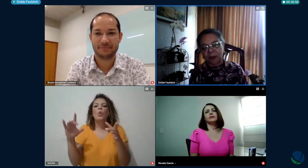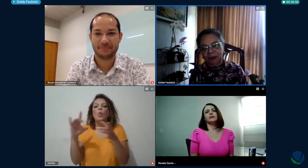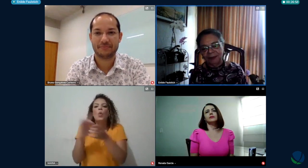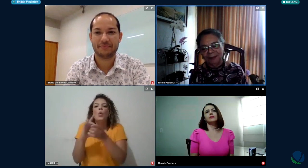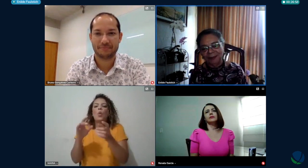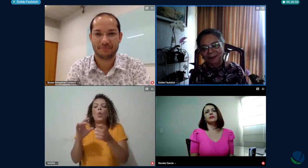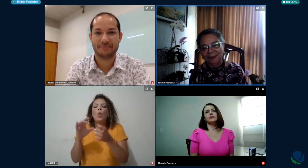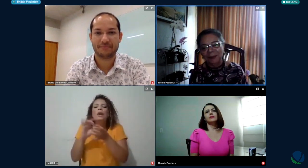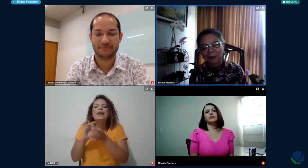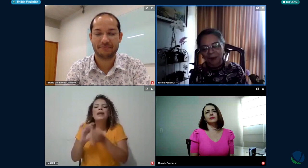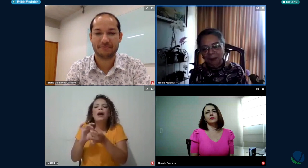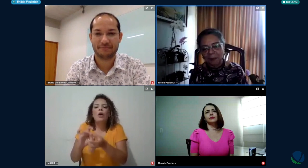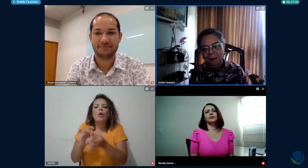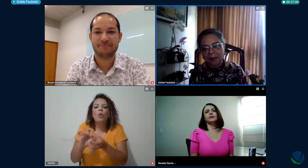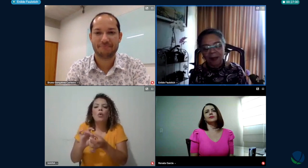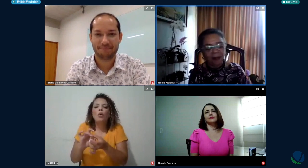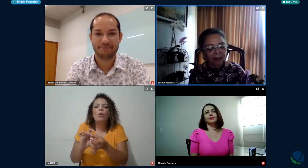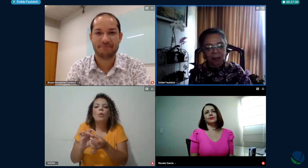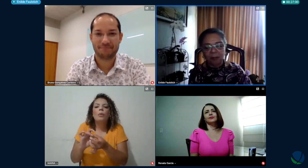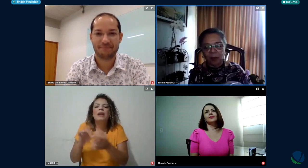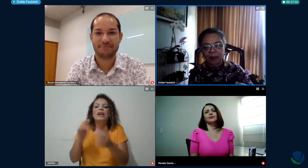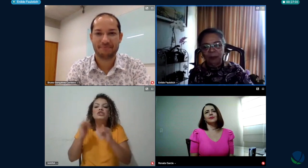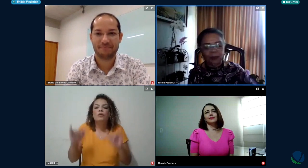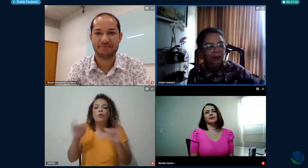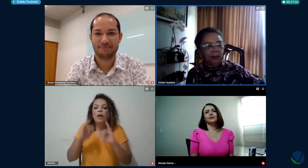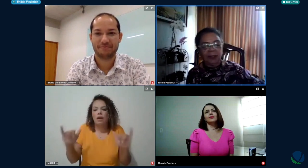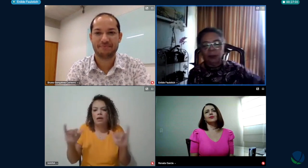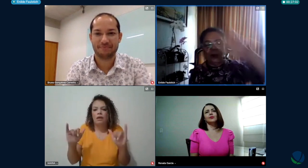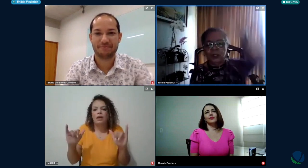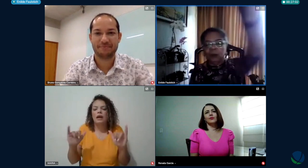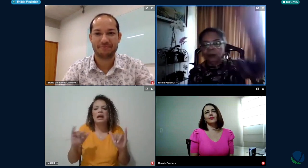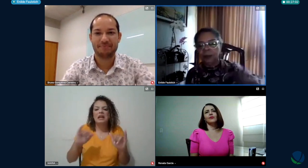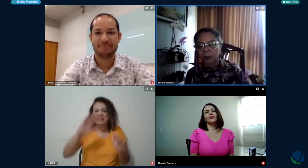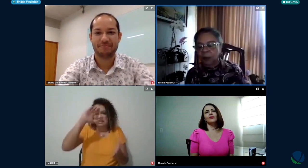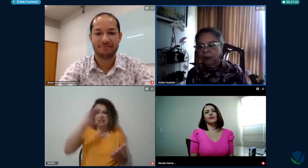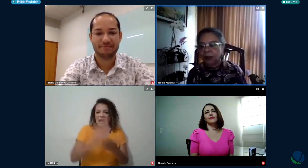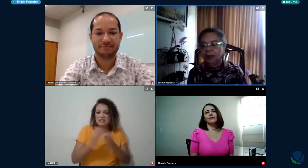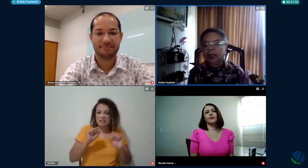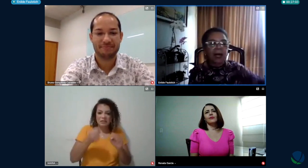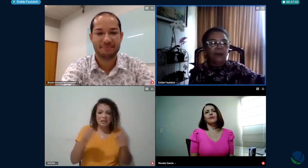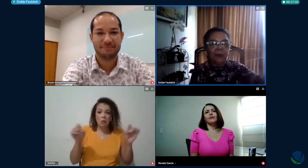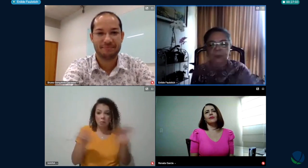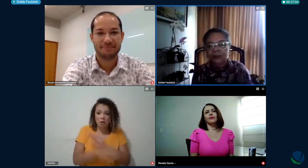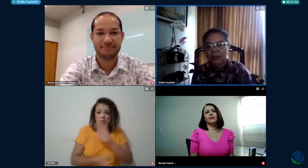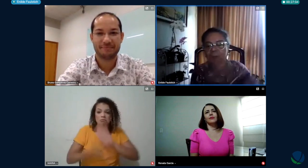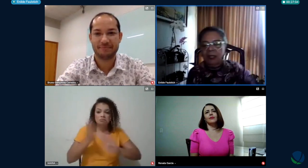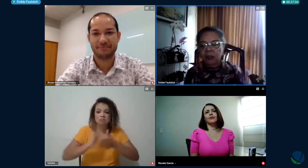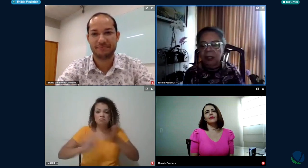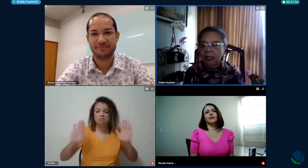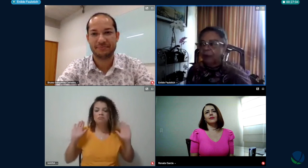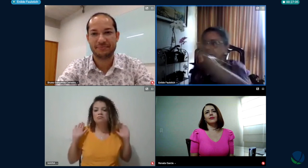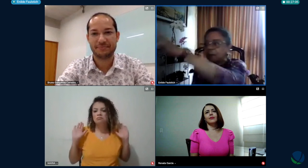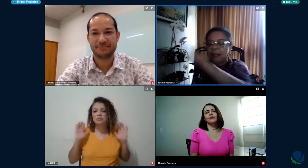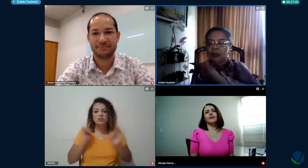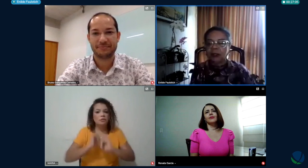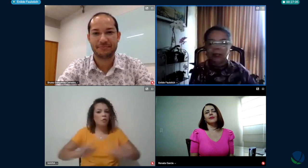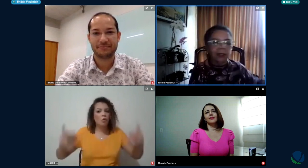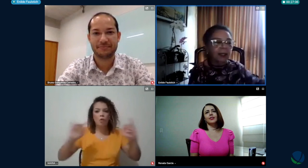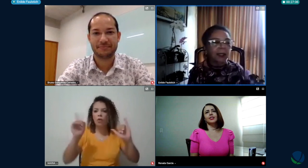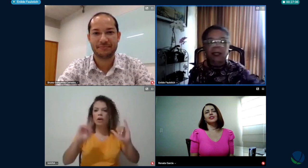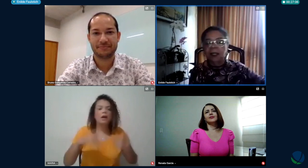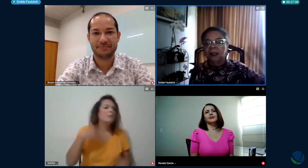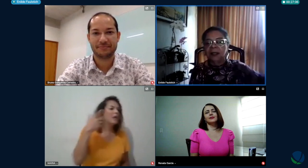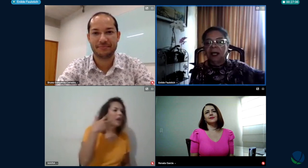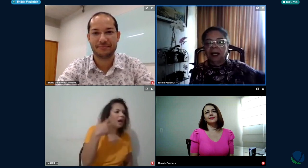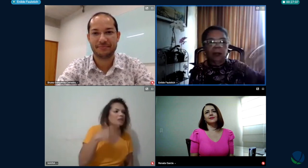divulgação depois. Compreendeu? Acabou, defendeu, está com título, vai embora, aí fica, faz palestra aqui, faz palestra